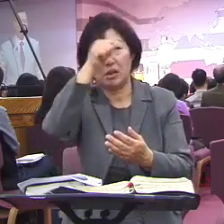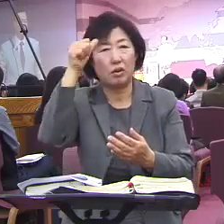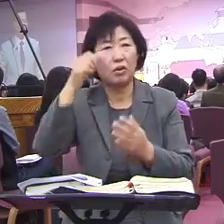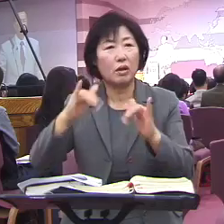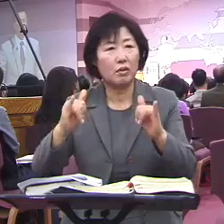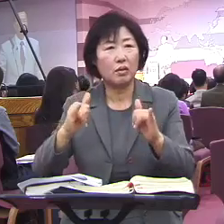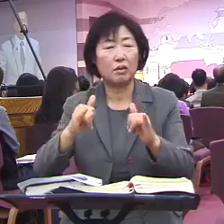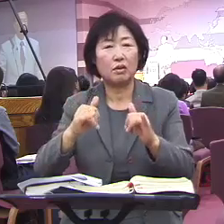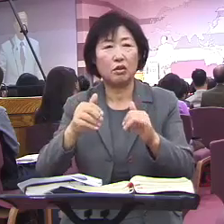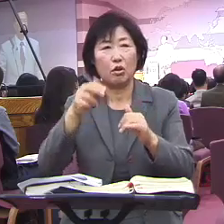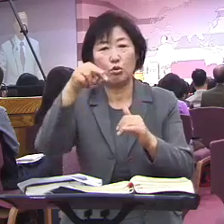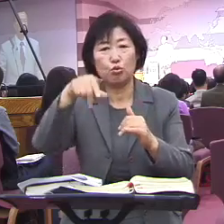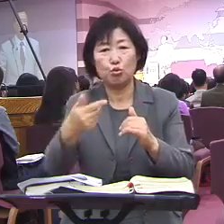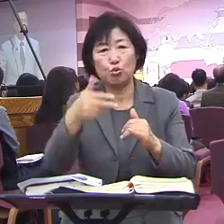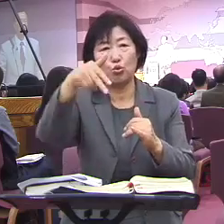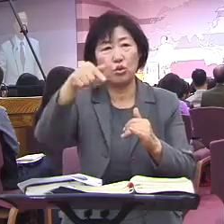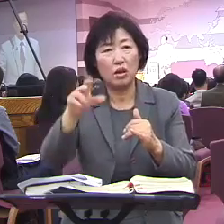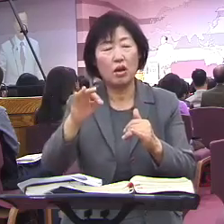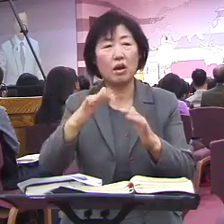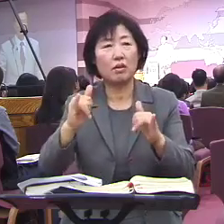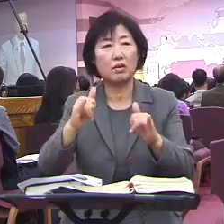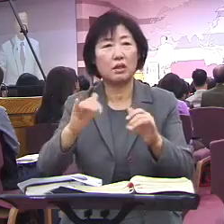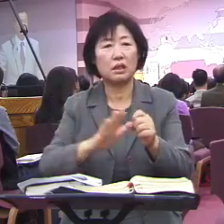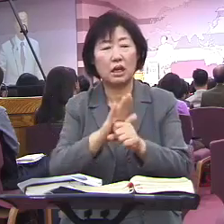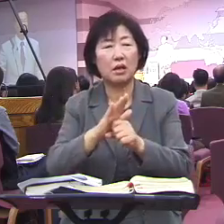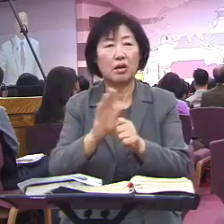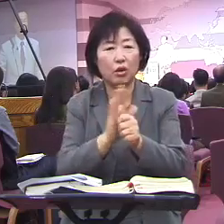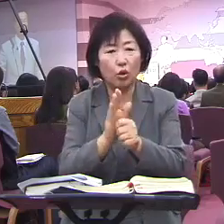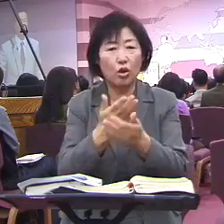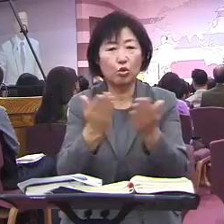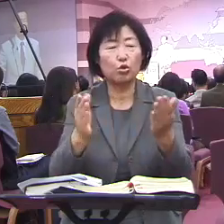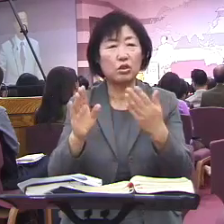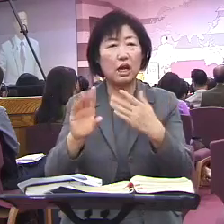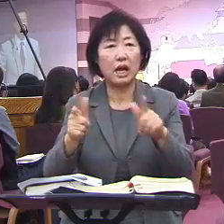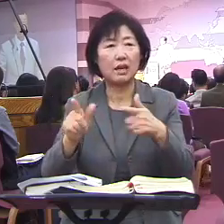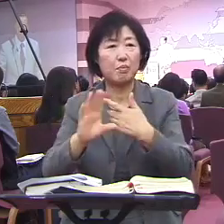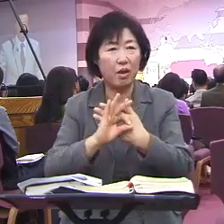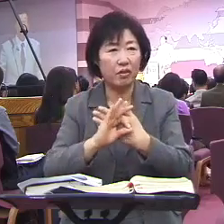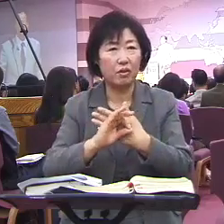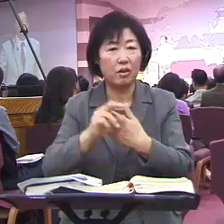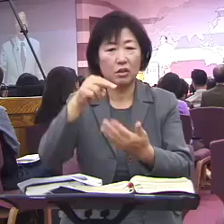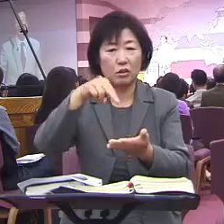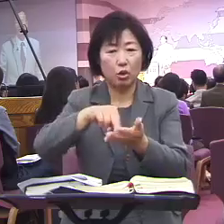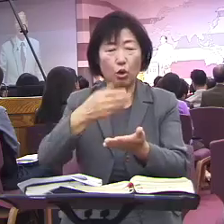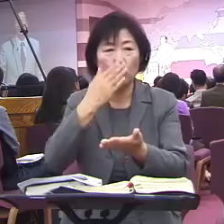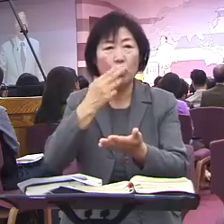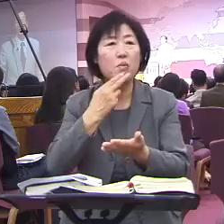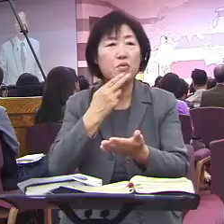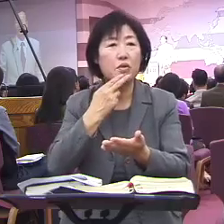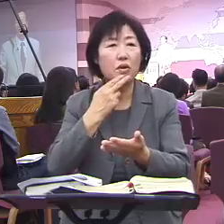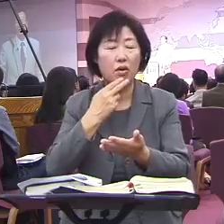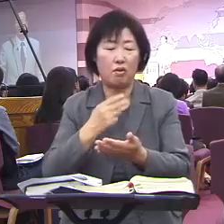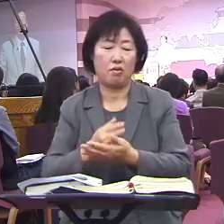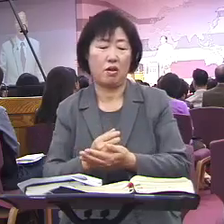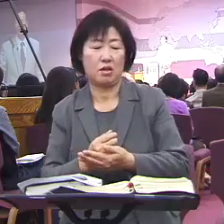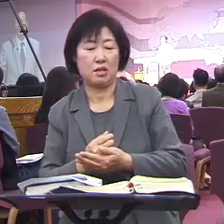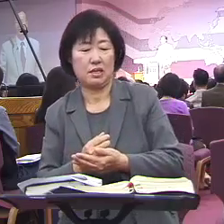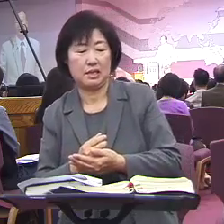장로님들과 우리 순장님들이 사랑으로 격려해 주시지 아니하면 설 수가 없습니다.